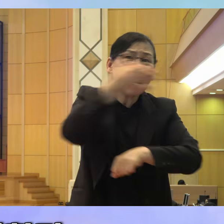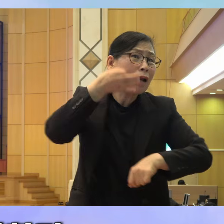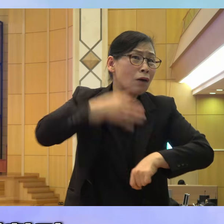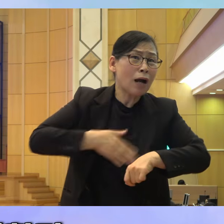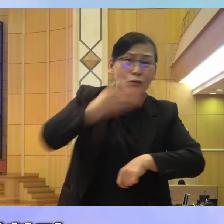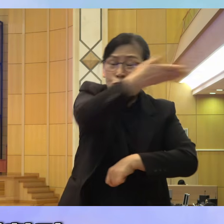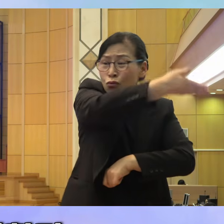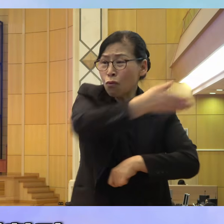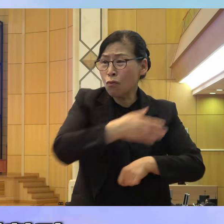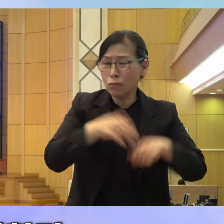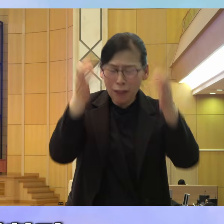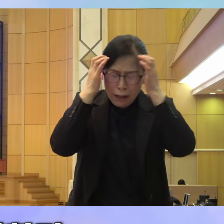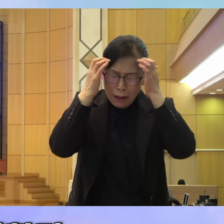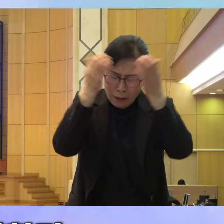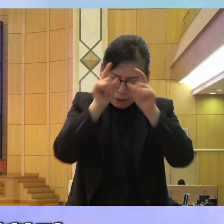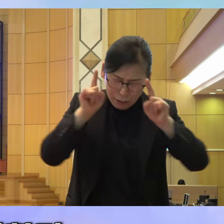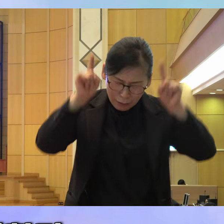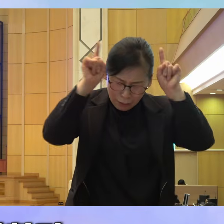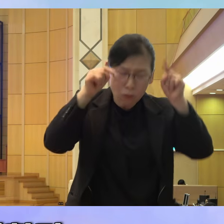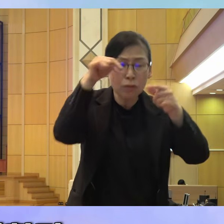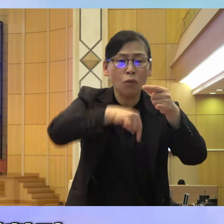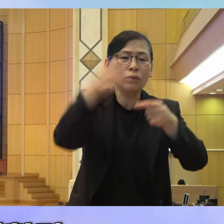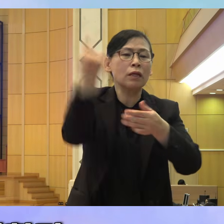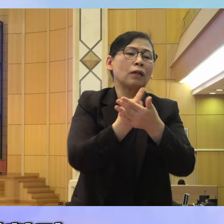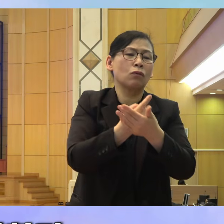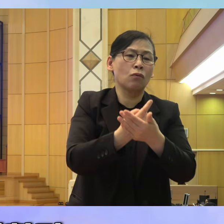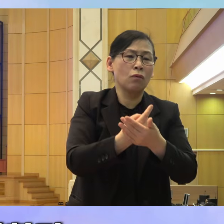고통받는 내 있는 음부에, 이곳에